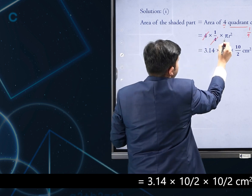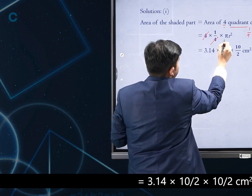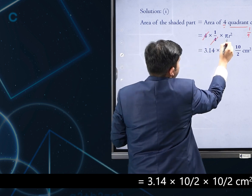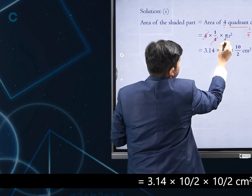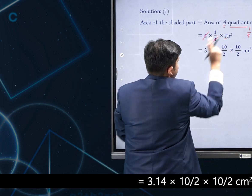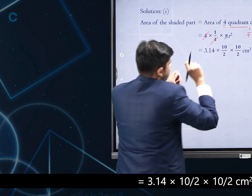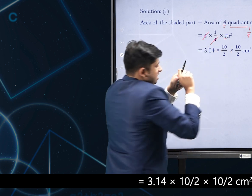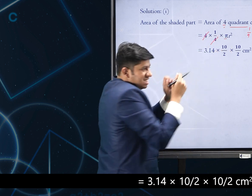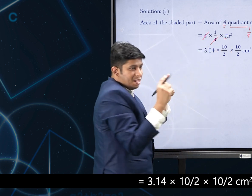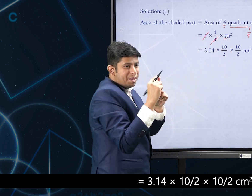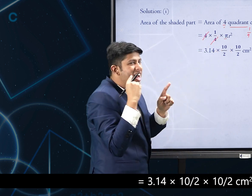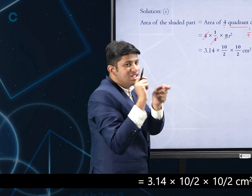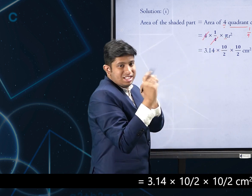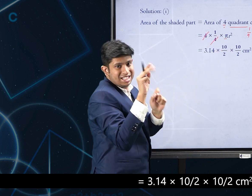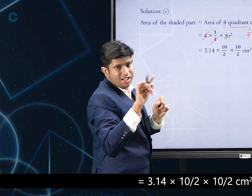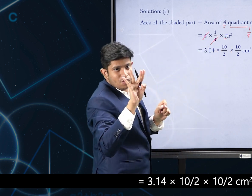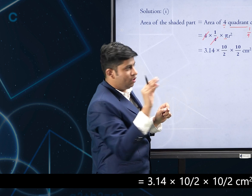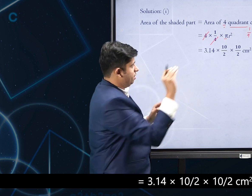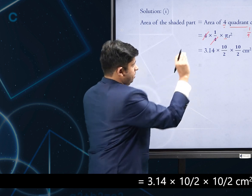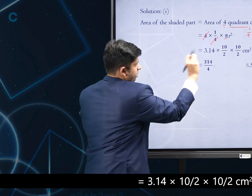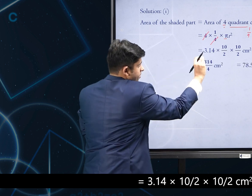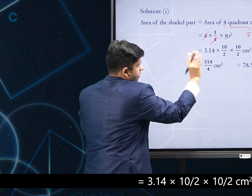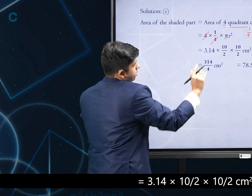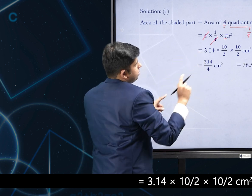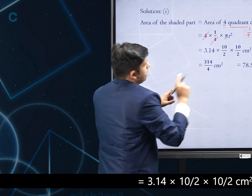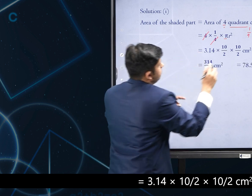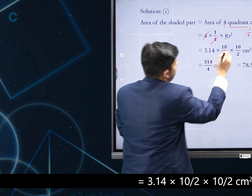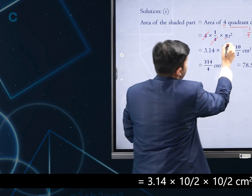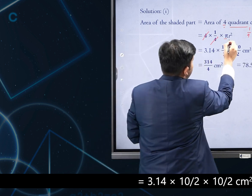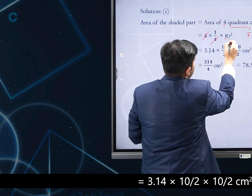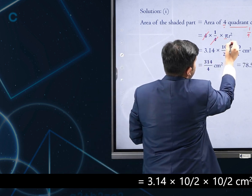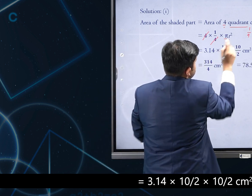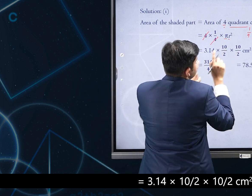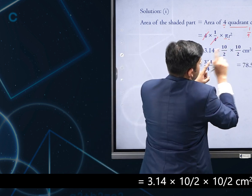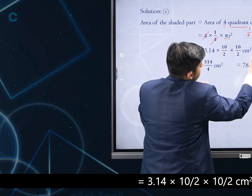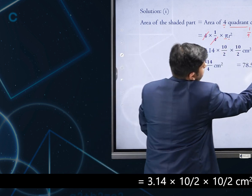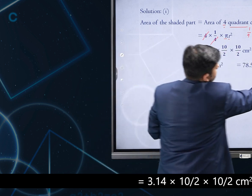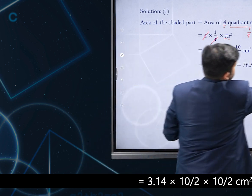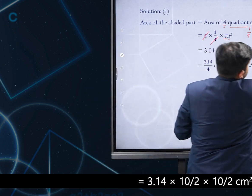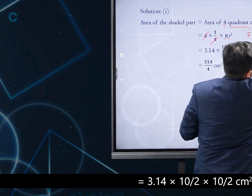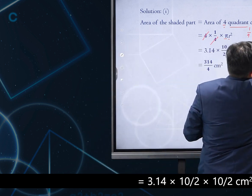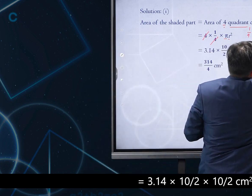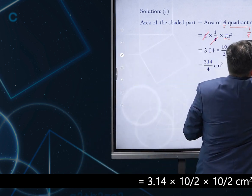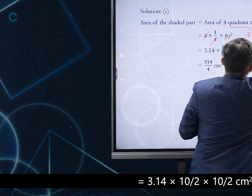= 3.14 × 10/2 × 10/2 సెంటీమీటర్².